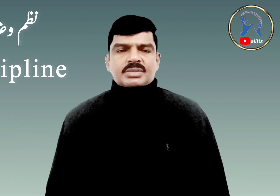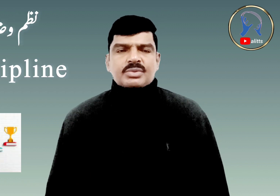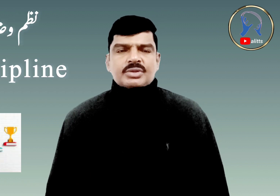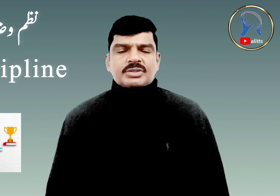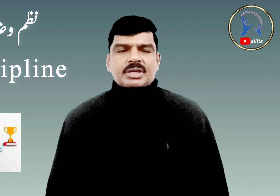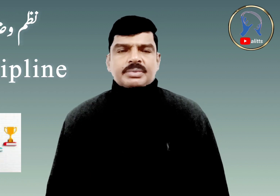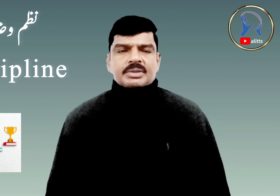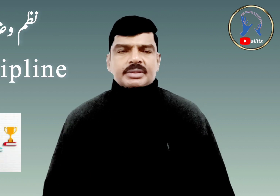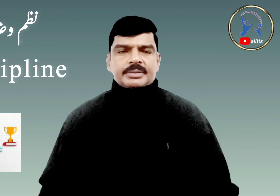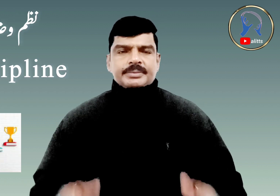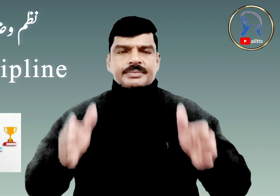नज़्मो ज़ब्त,